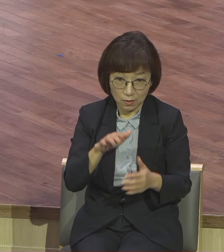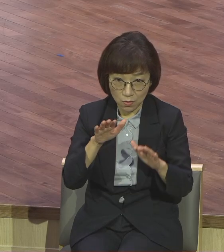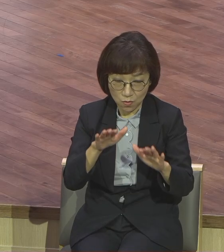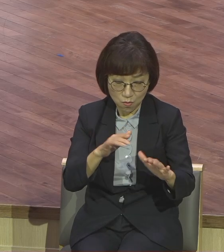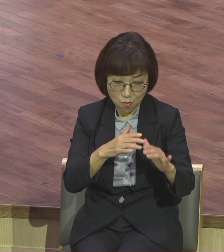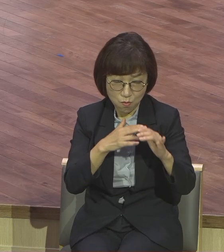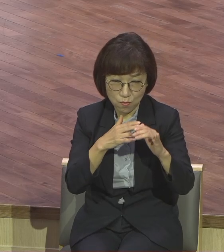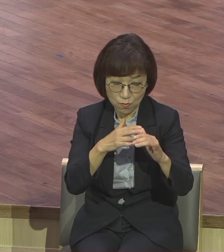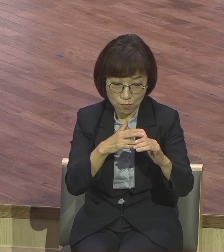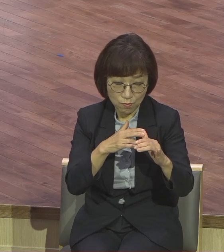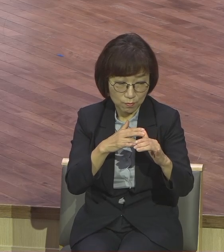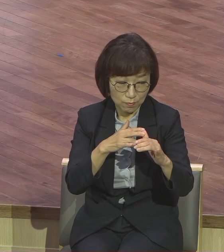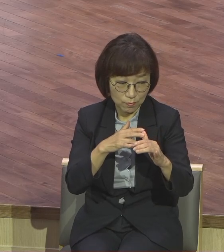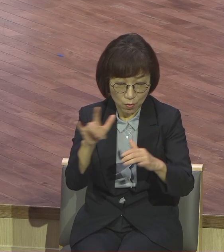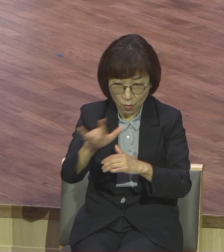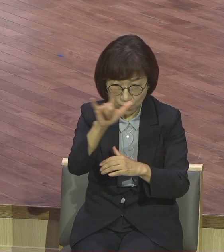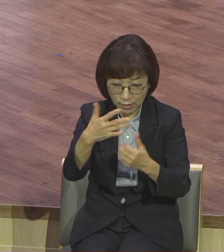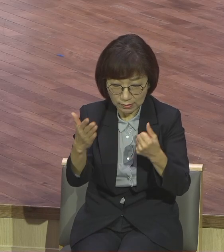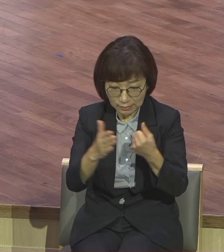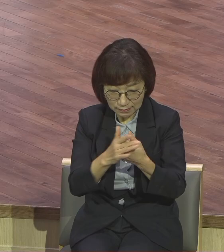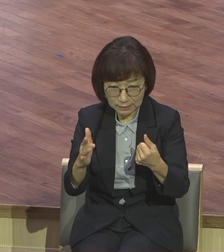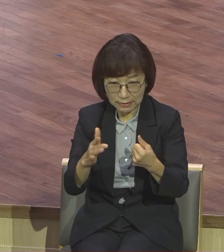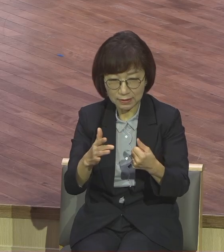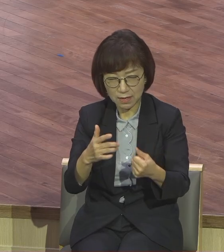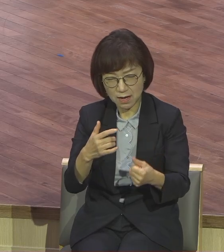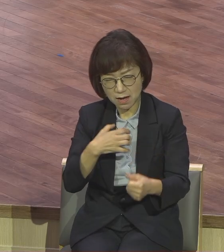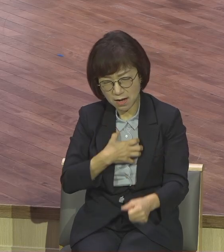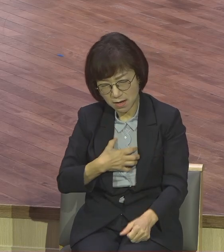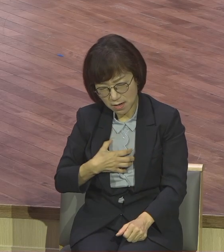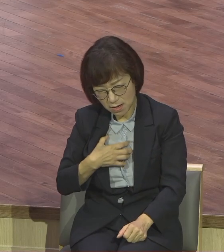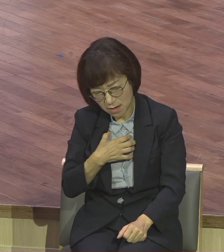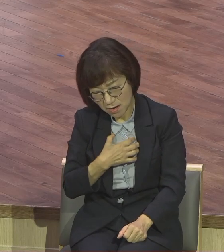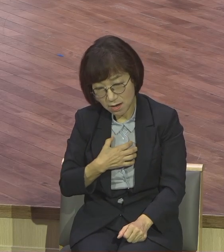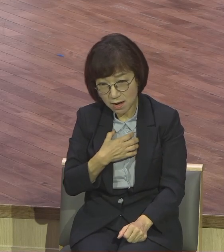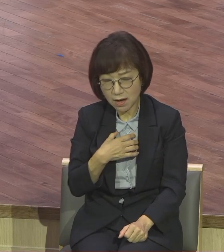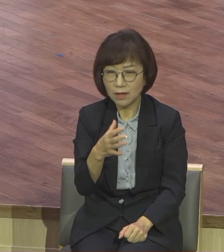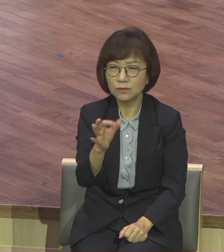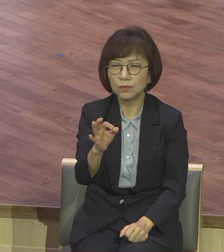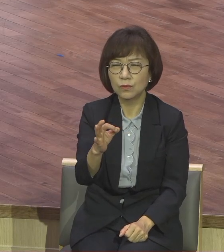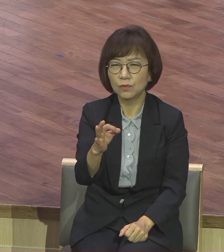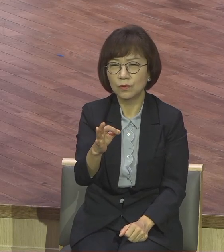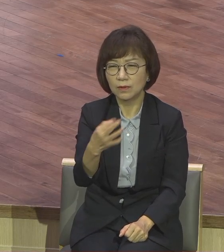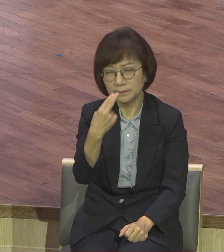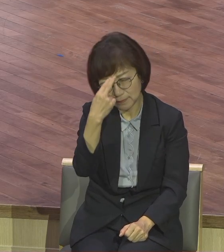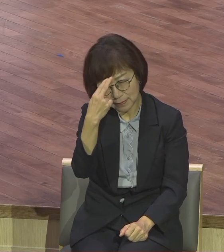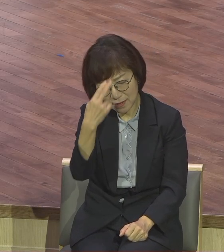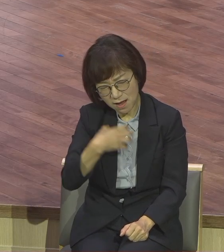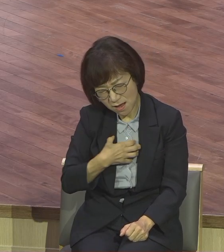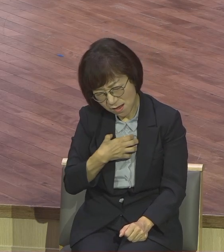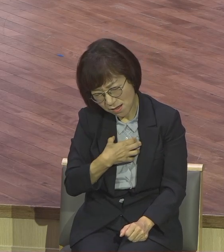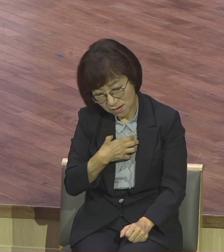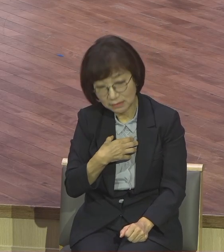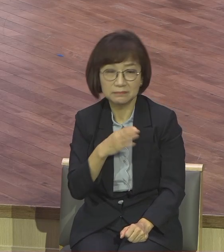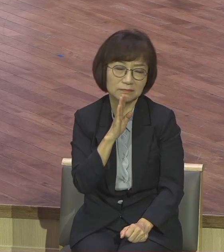이렇게 코로나로 인해서 극심한 경제적 어려움을 당하는 것은